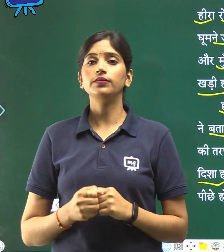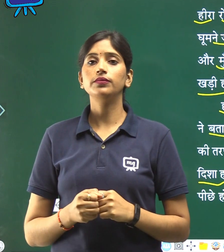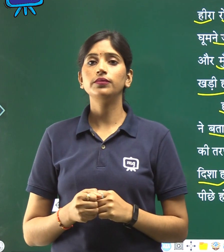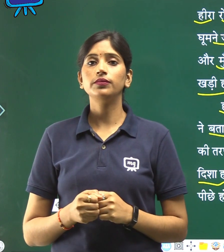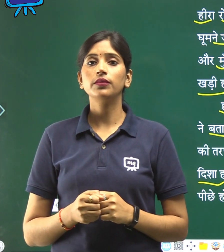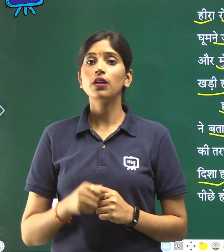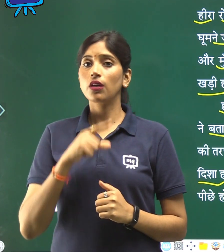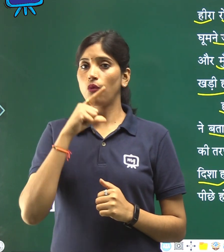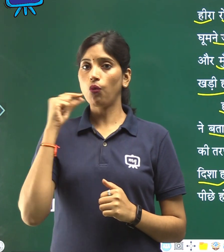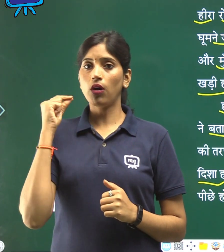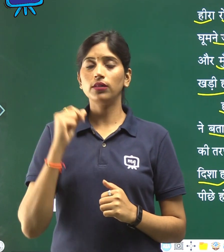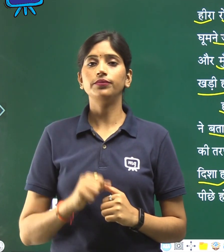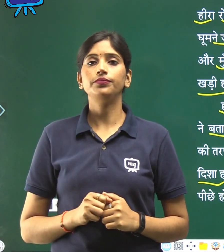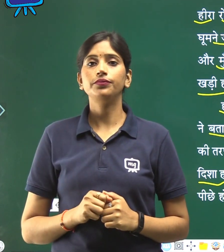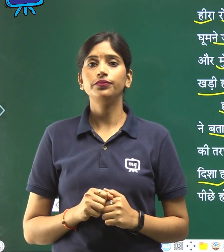व